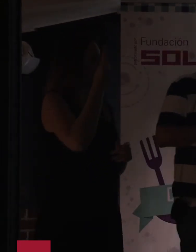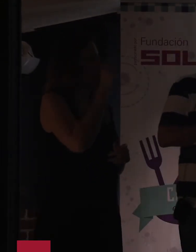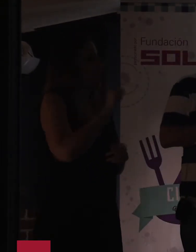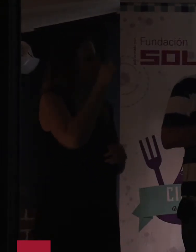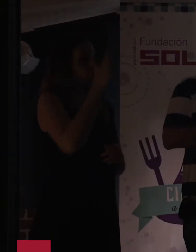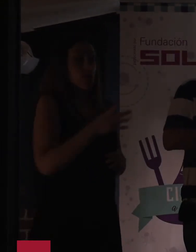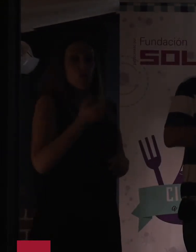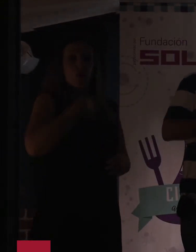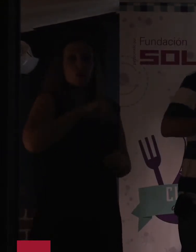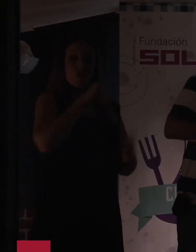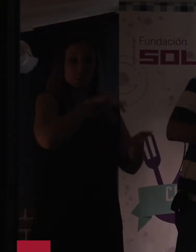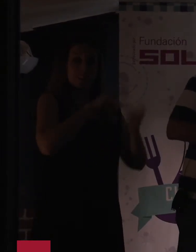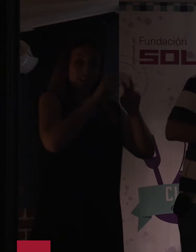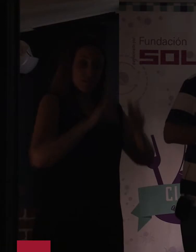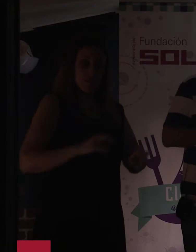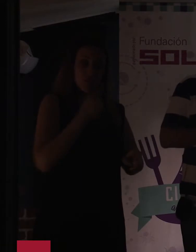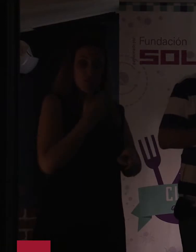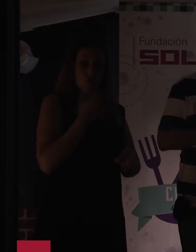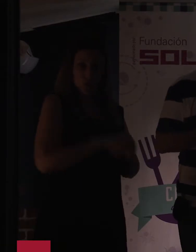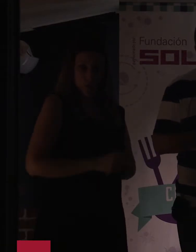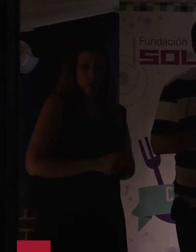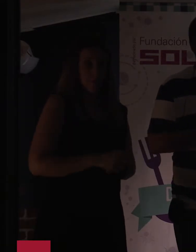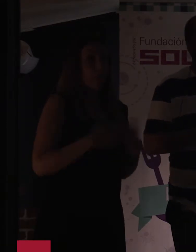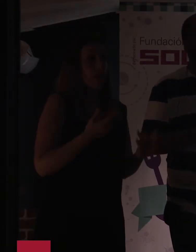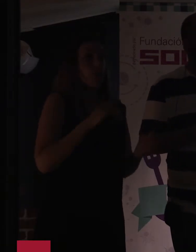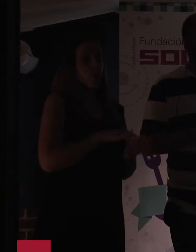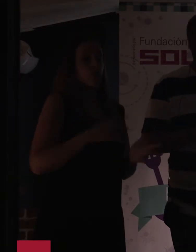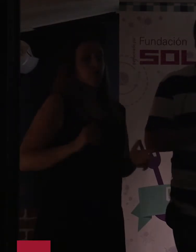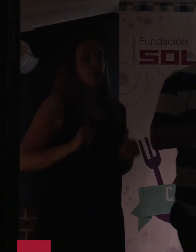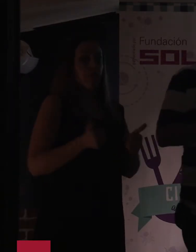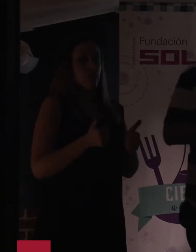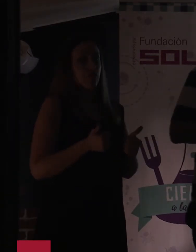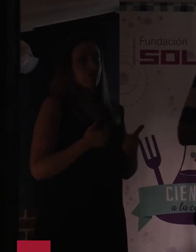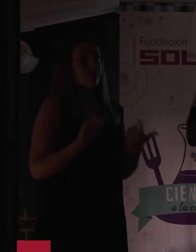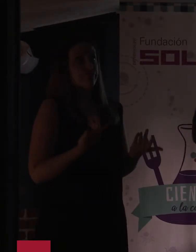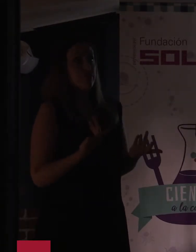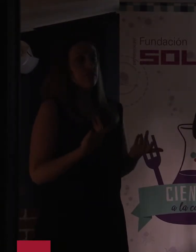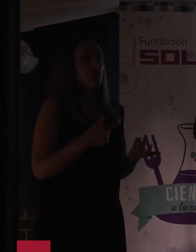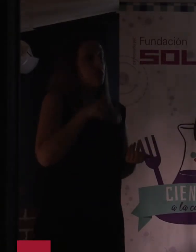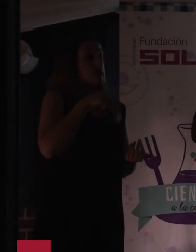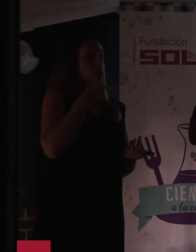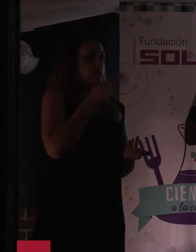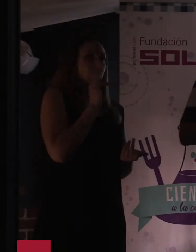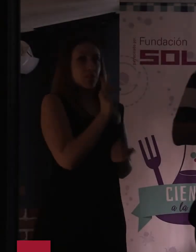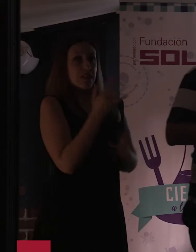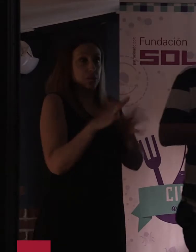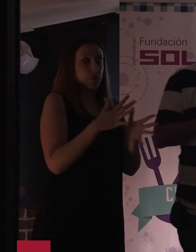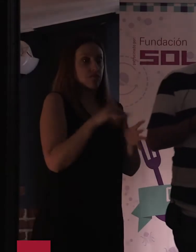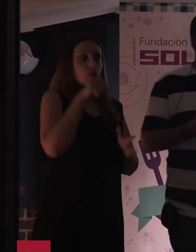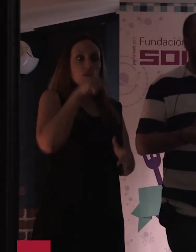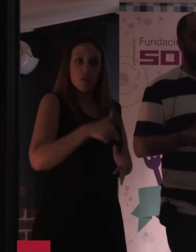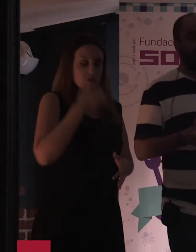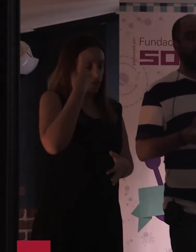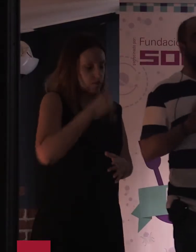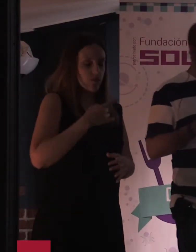experimento, que el día que empezamos éramos menos optimistas que hoy, hoy pensamos que el experimento va a salir. Estamos